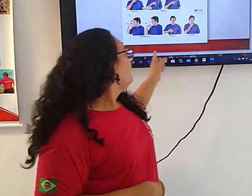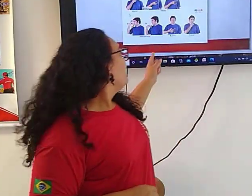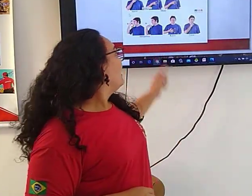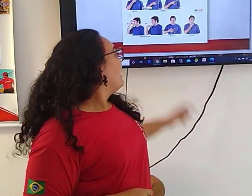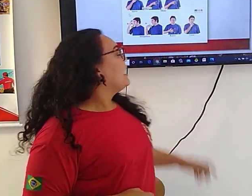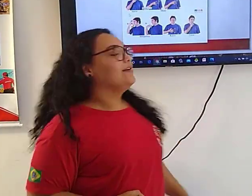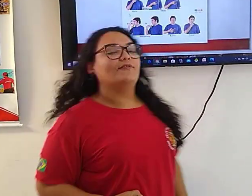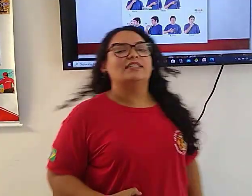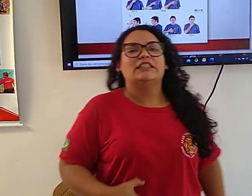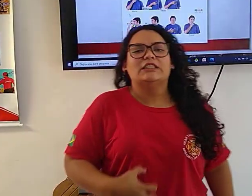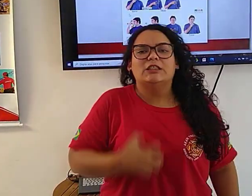raiva,